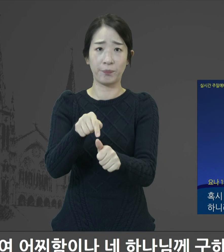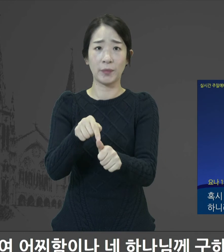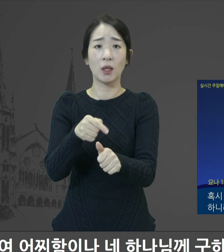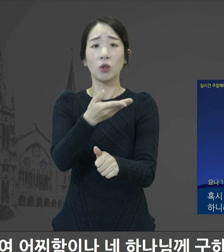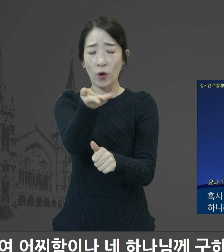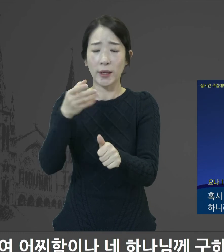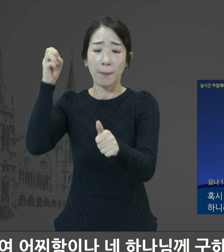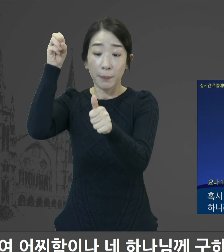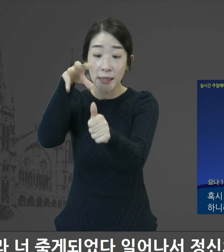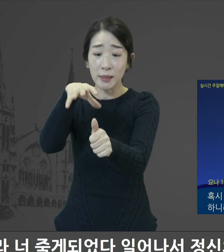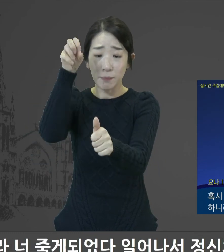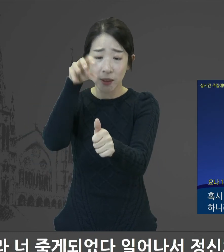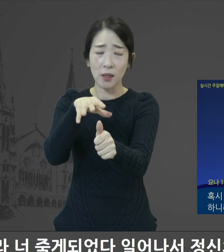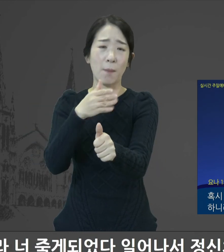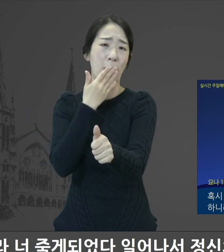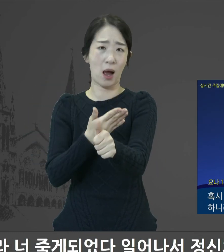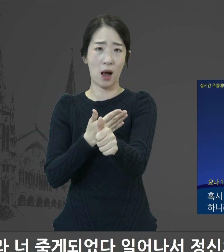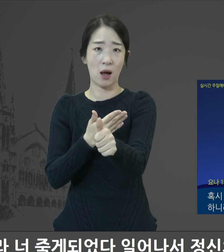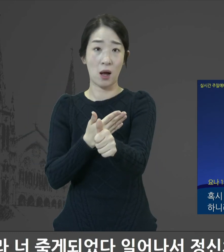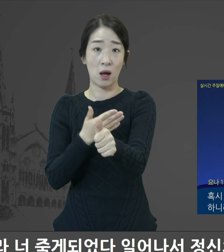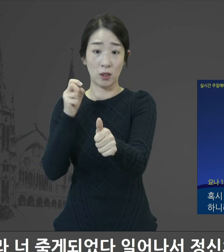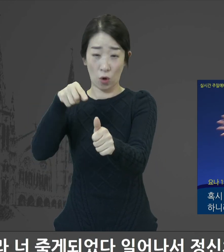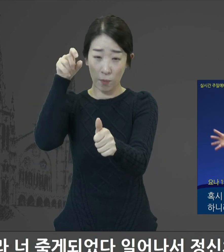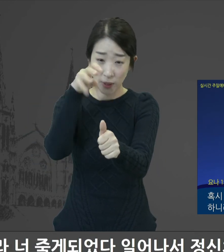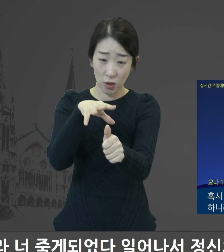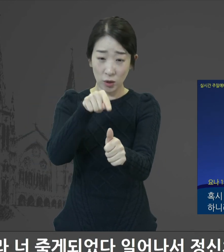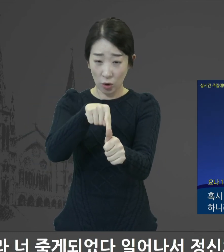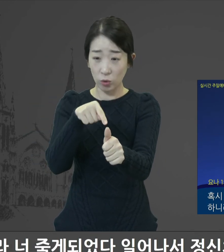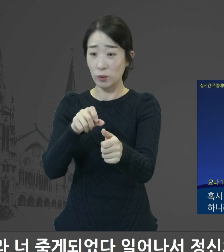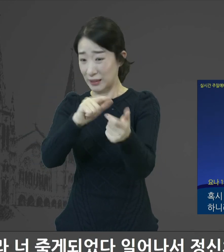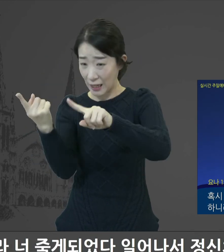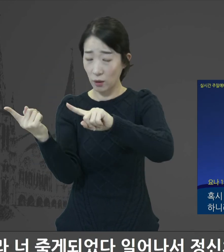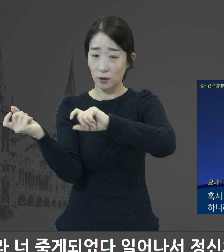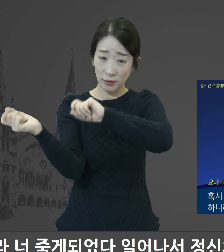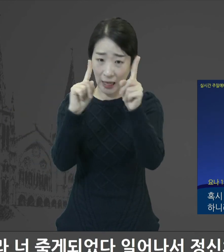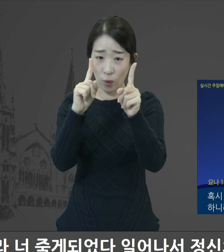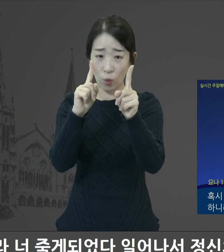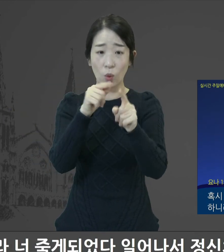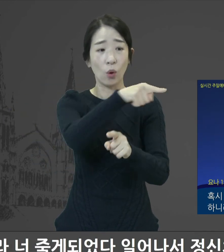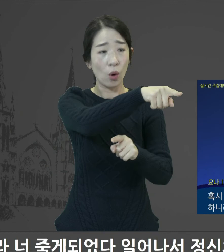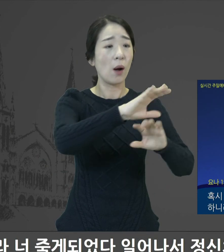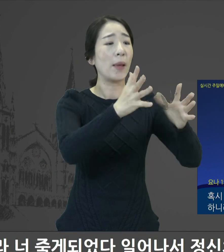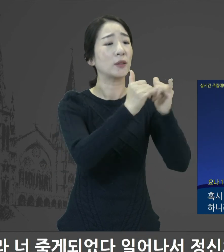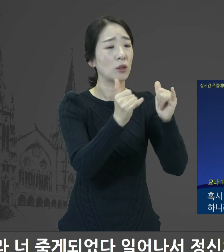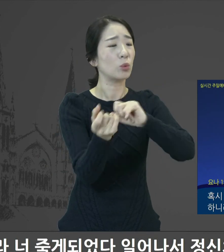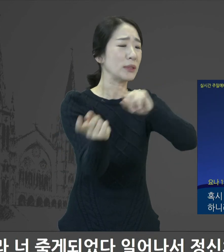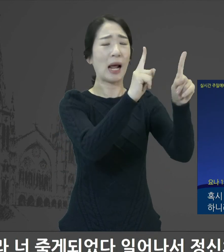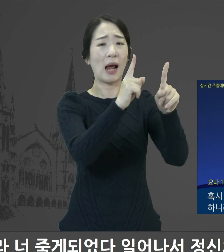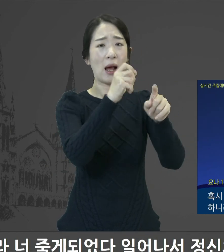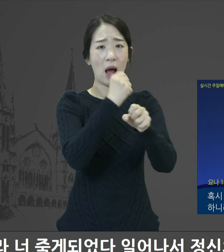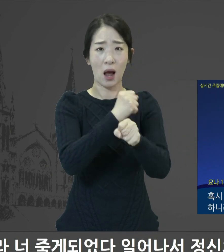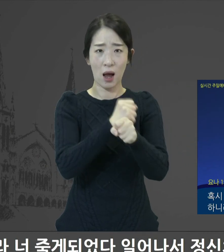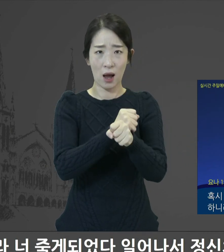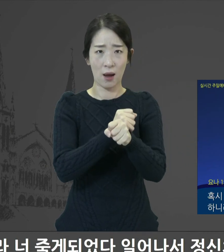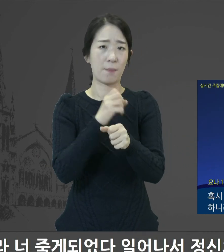줄 어떻게 아느냐? 너에게 빛을 비춰서 너도 살고 우리도 살게 될지 어찌 아느냐? 라고 얘기하는 거예요.